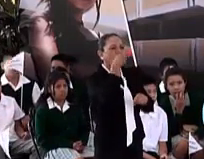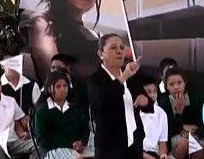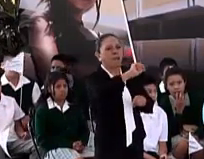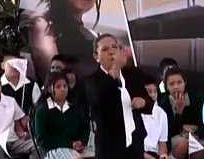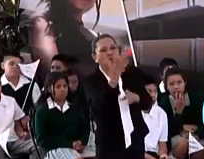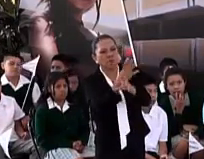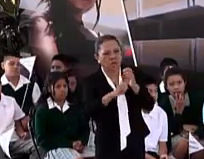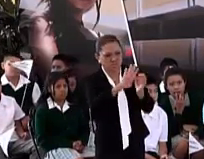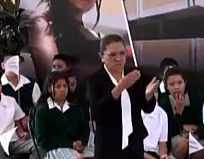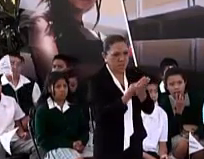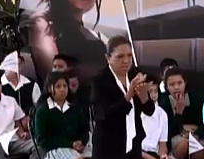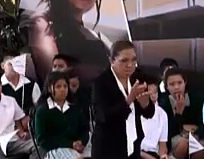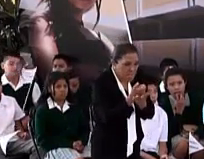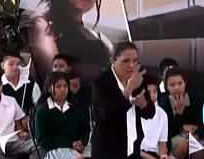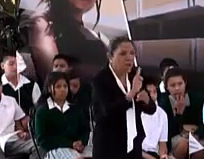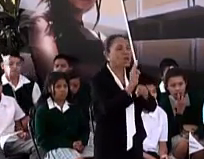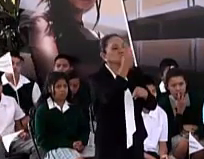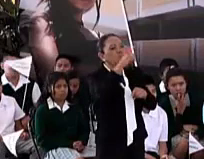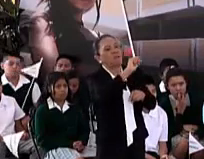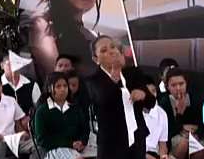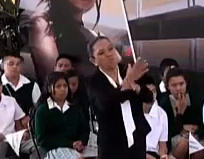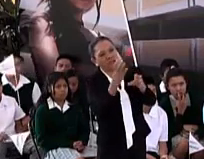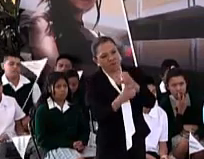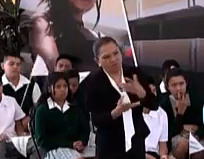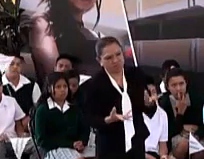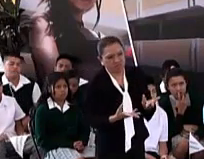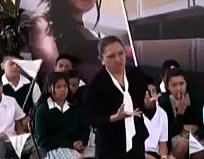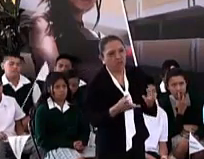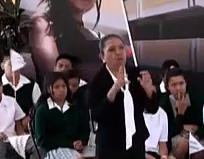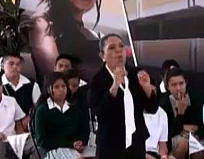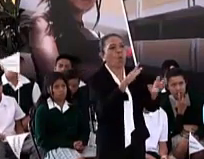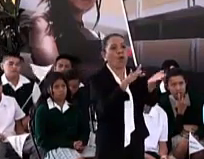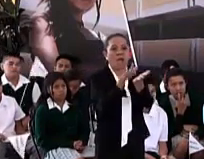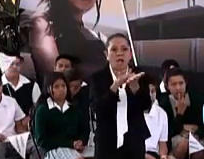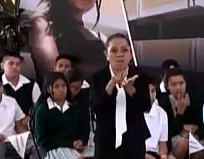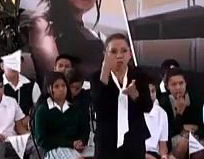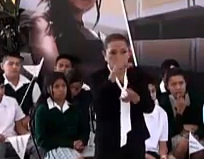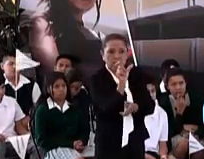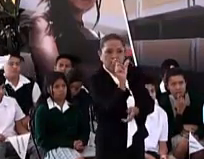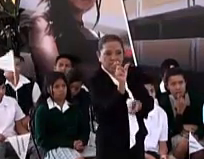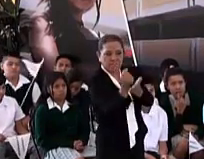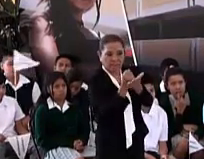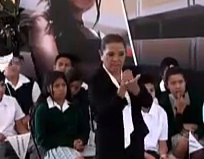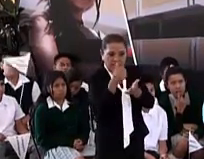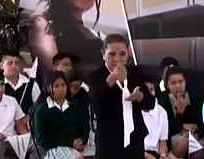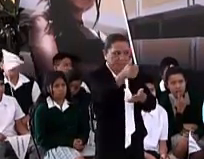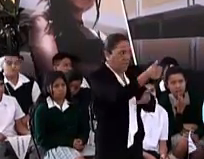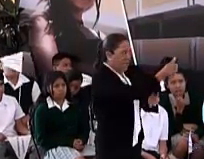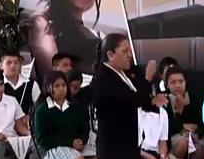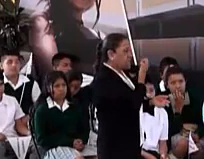y no para ir a la escuela, o que en lugar de estar dando el apoyo en sus tarjetas a cada